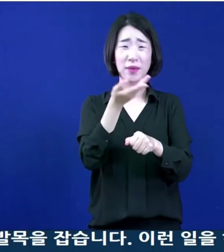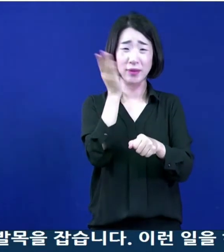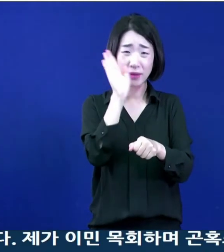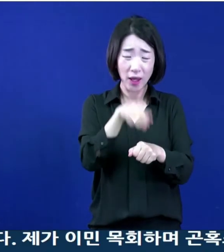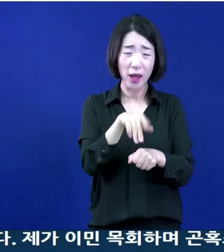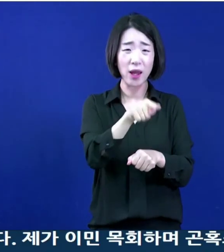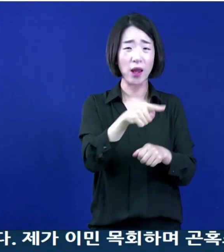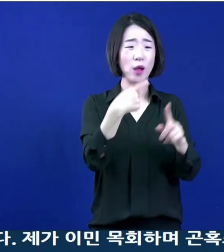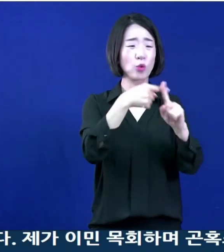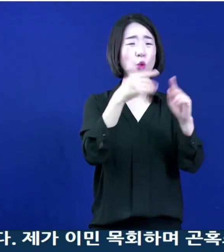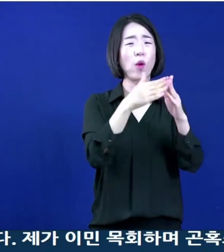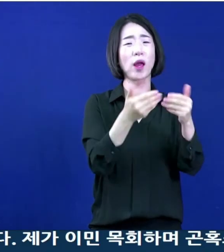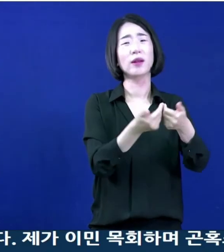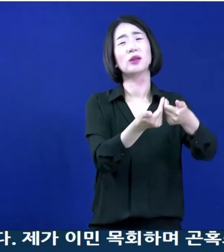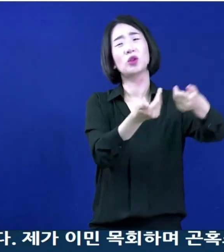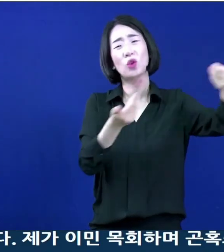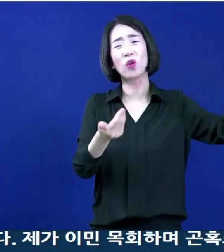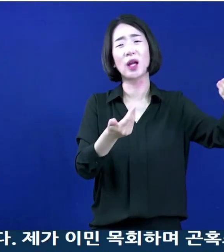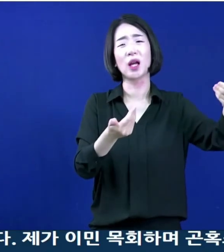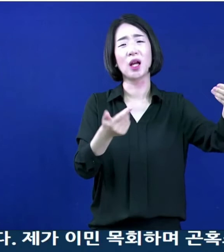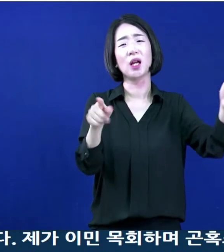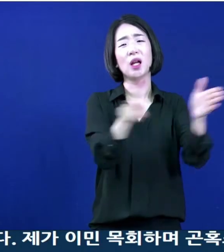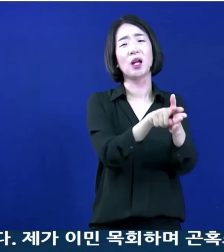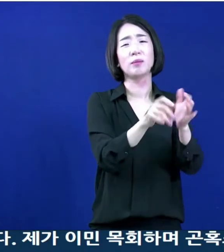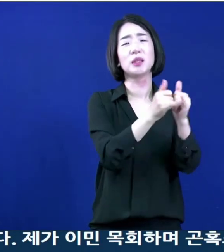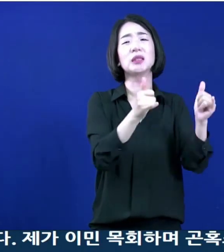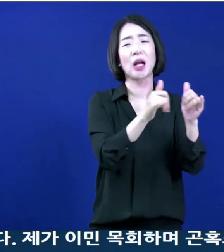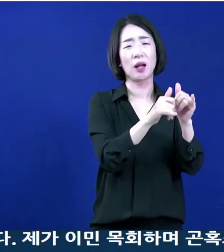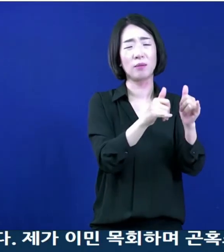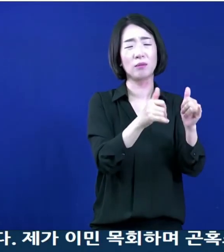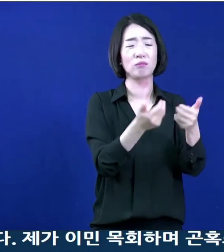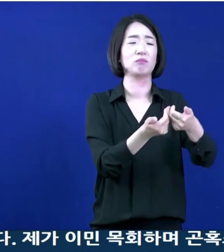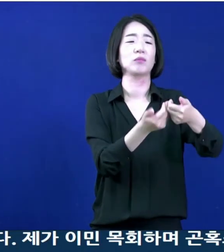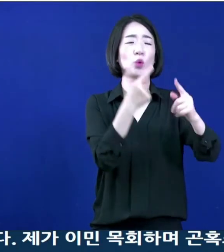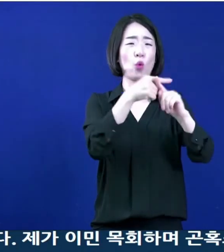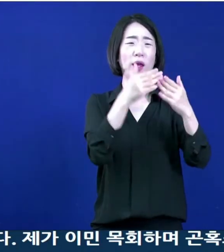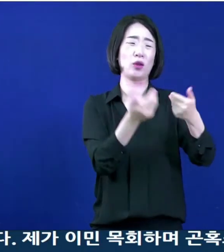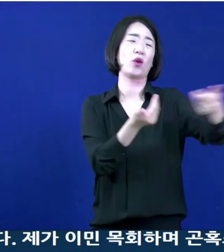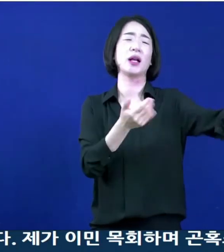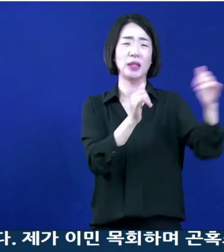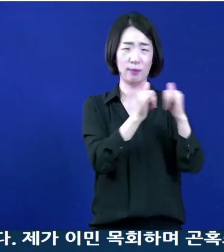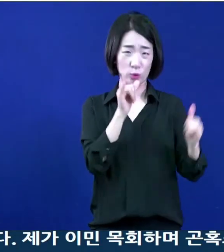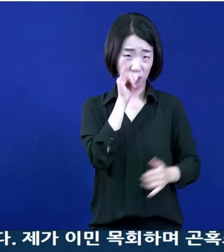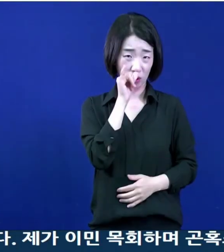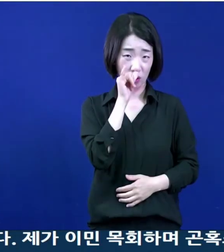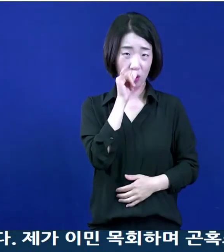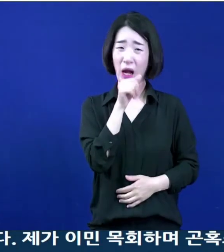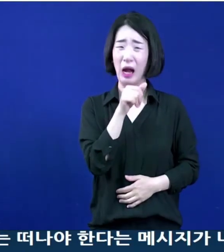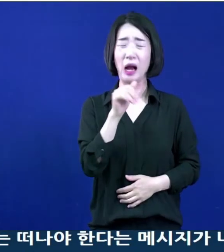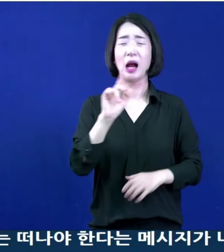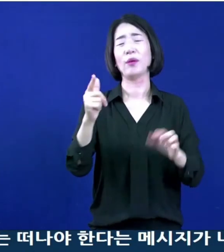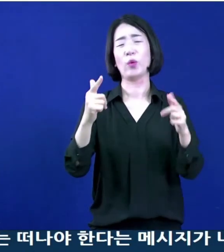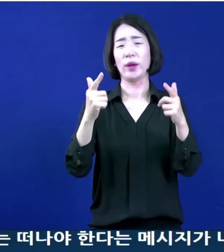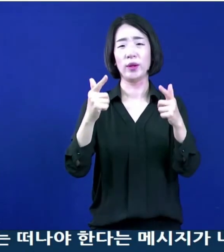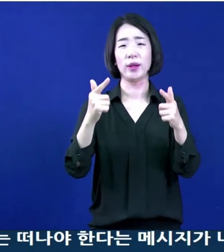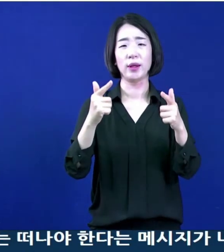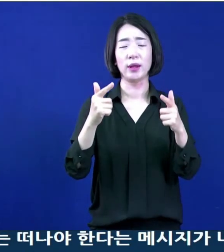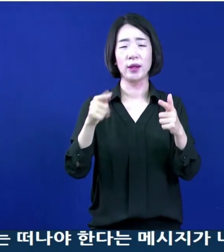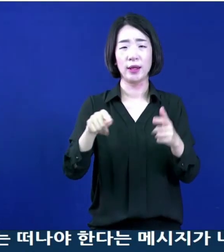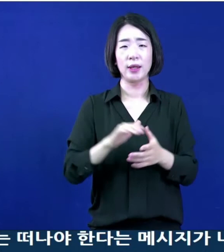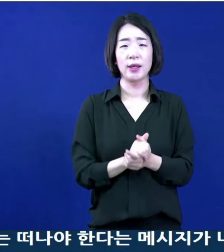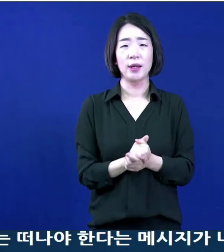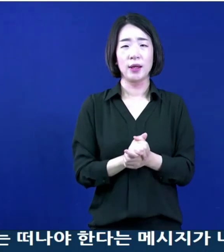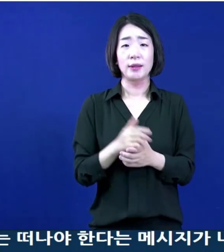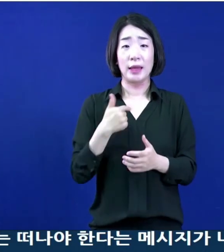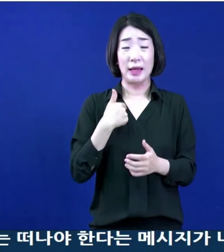떠나라는 뜻이 아니고 이거 좀 영적으로 해석해야 돼요. 이 우리한테 떠나라는 메시지는 뭐냐면 집착,